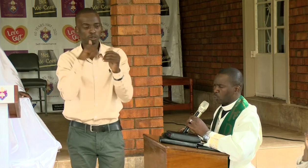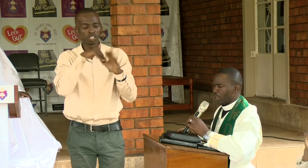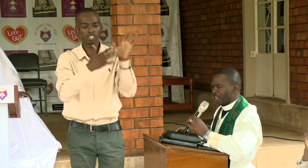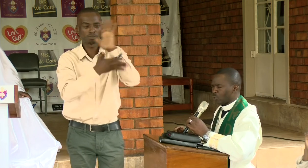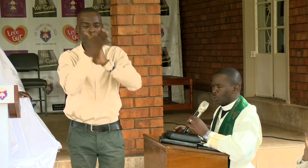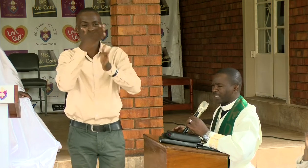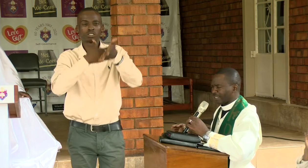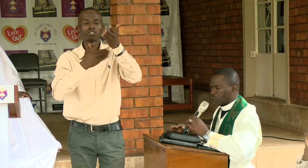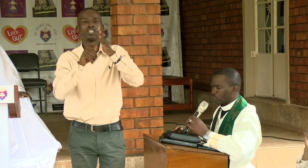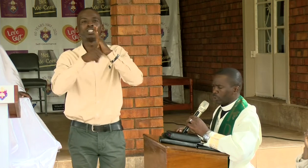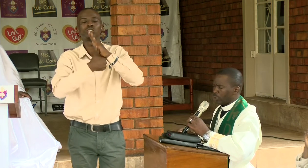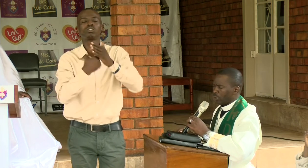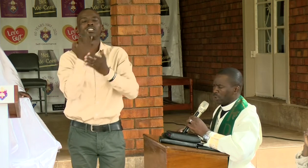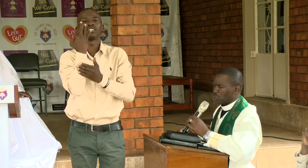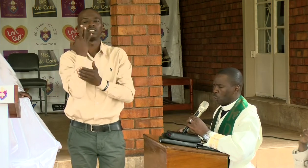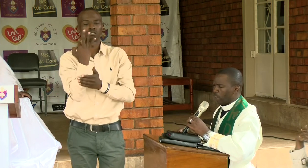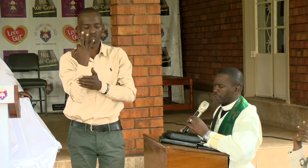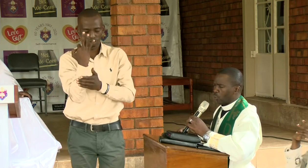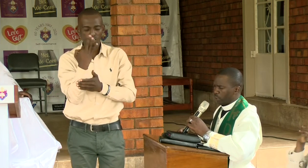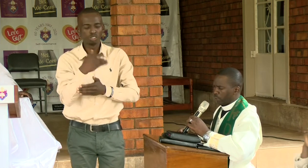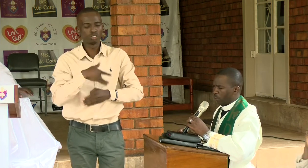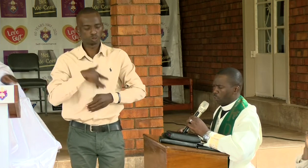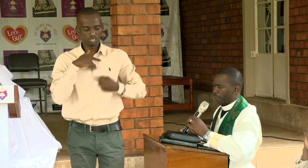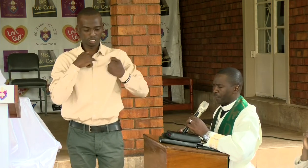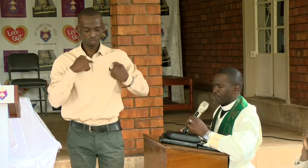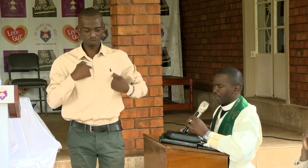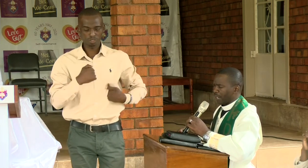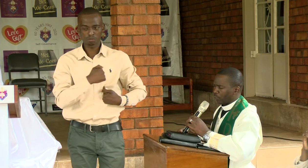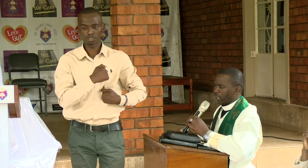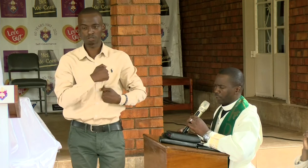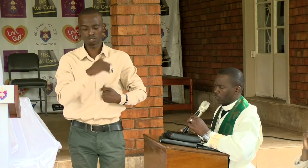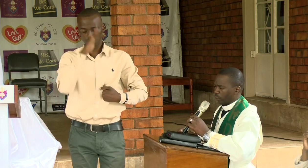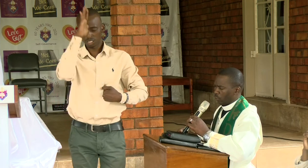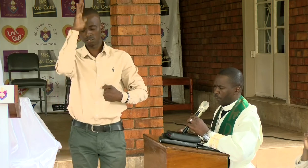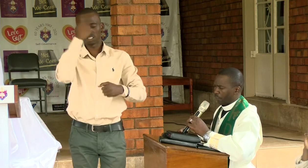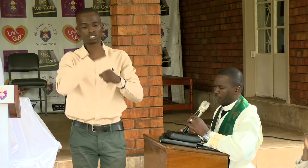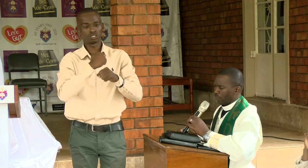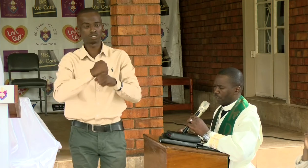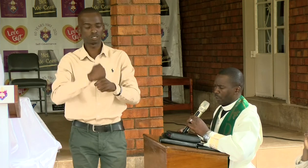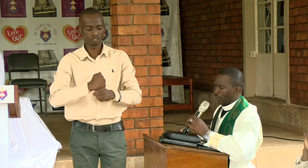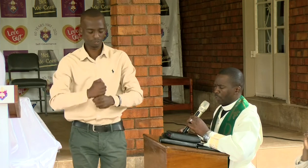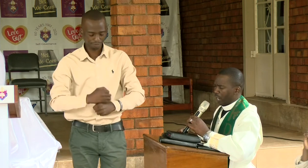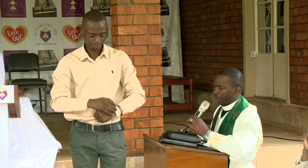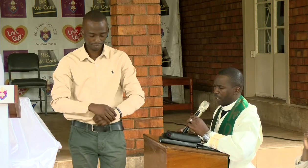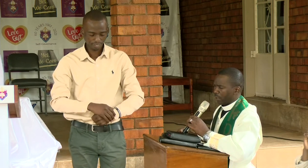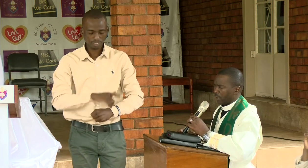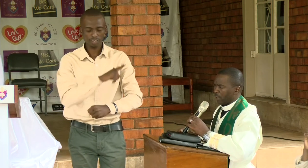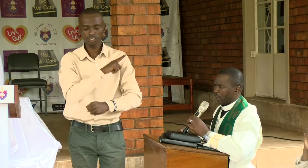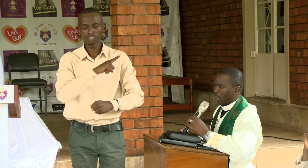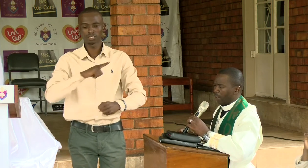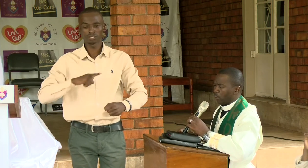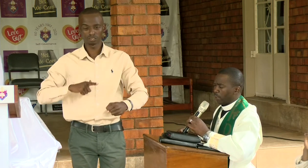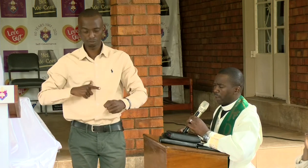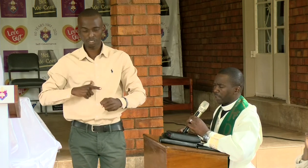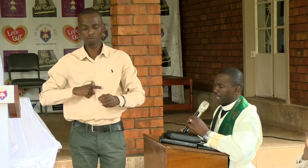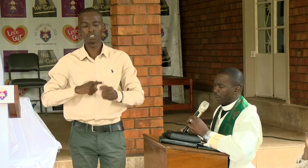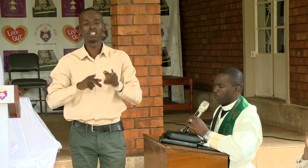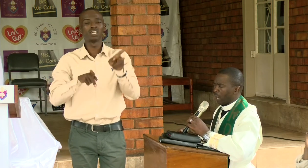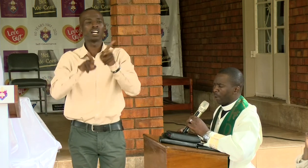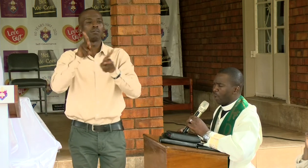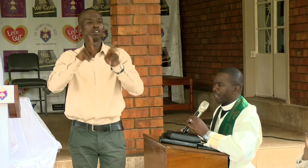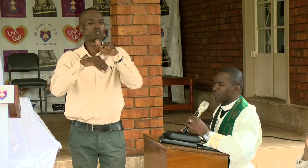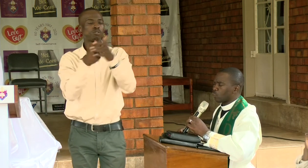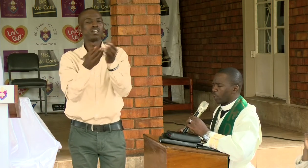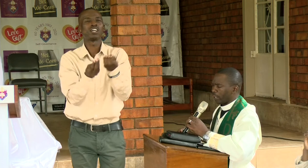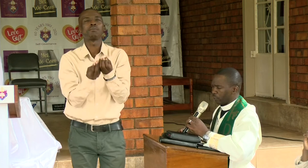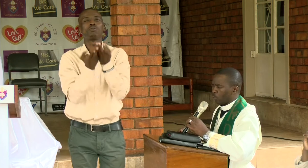maaso ga Katonda, tuweeyo ensonga ssatu z'owula eziri ku mutima gwo, Katonda azikoleko. Mukama, abaddu bo n'abazaana bo